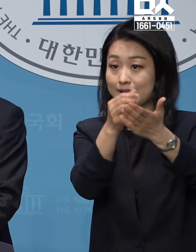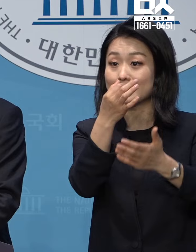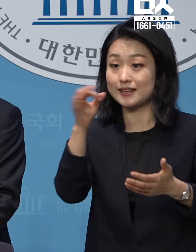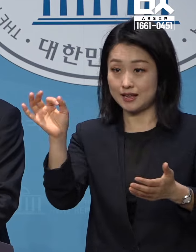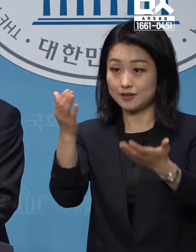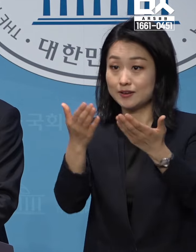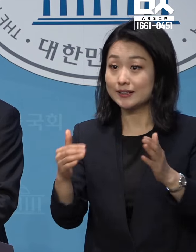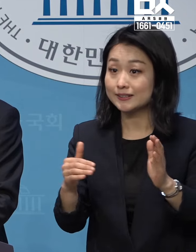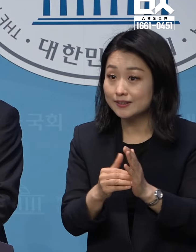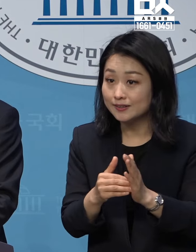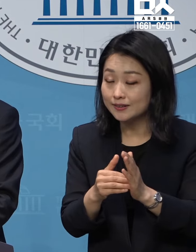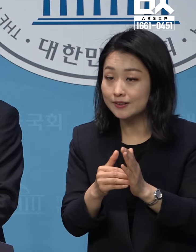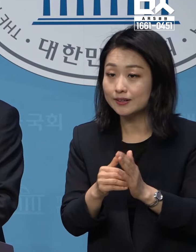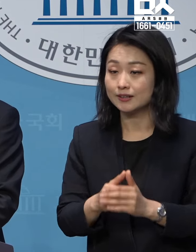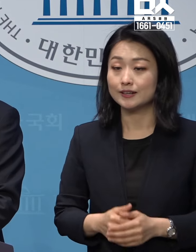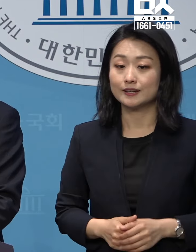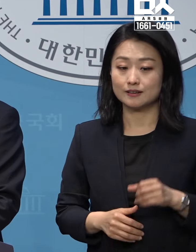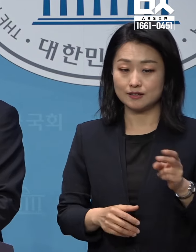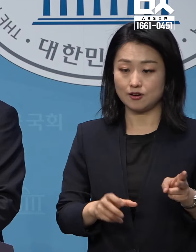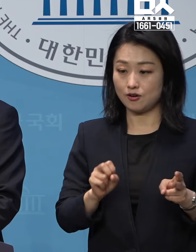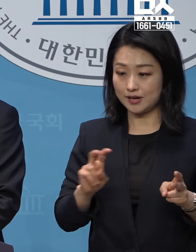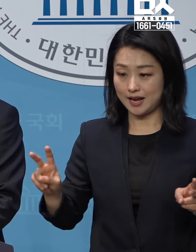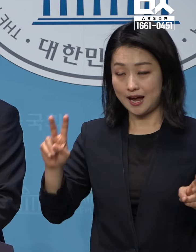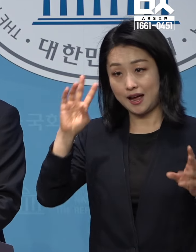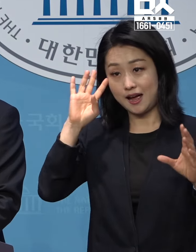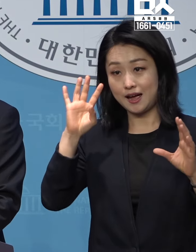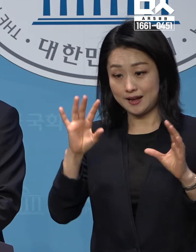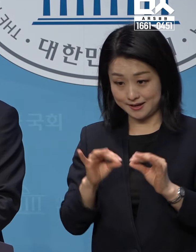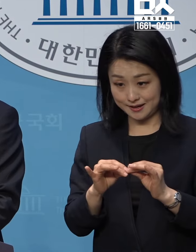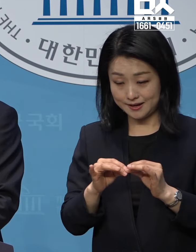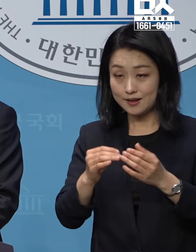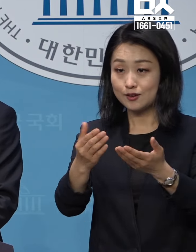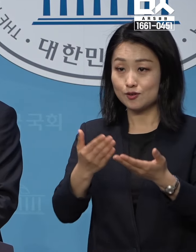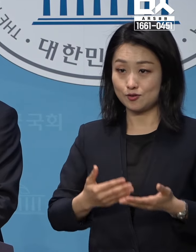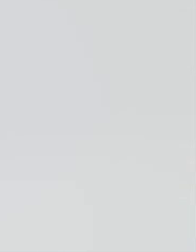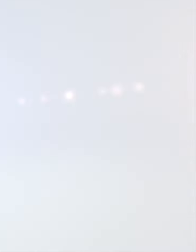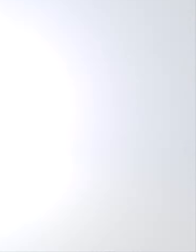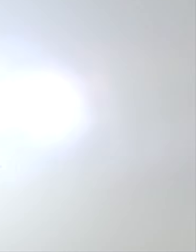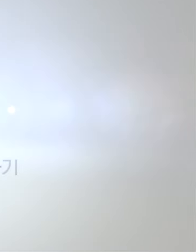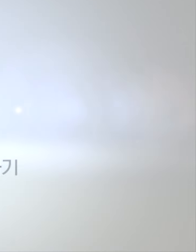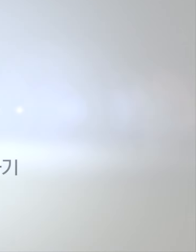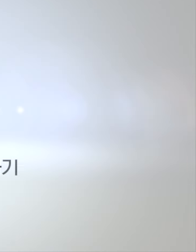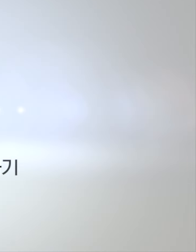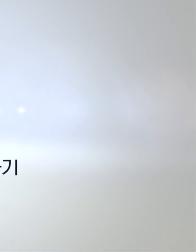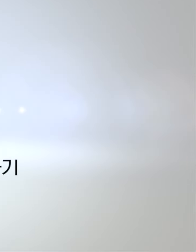있는 만큼 여야가 이견 없이 합의할 수 있을 거라고 믿습니다.